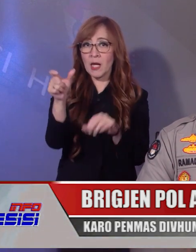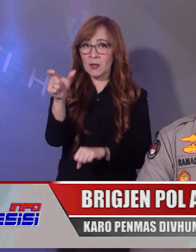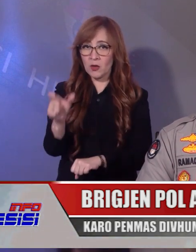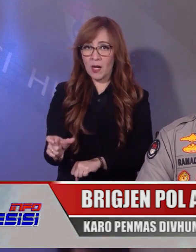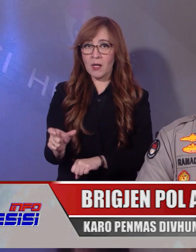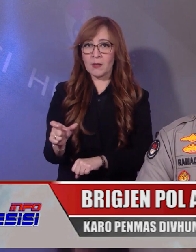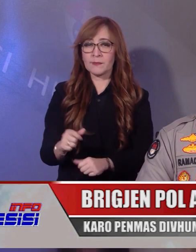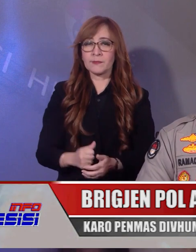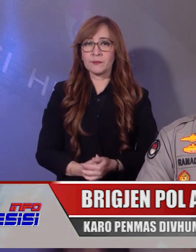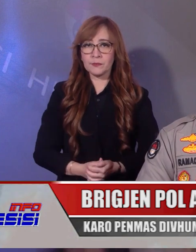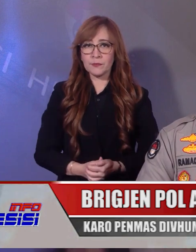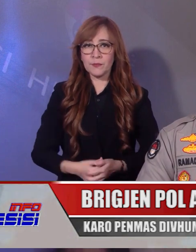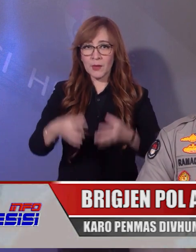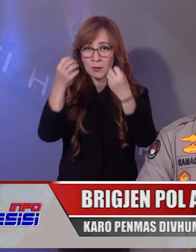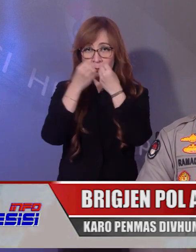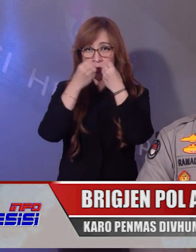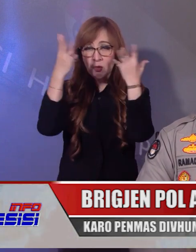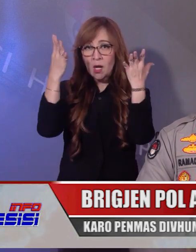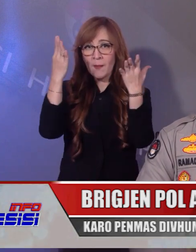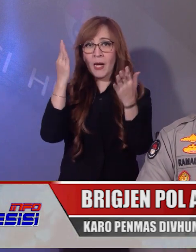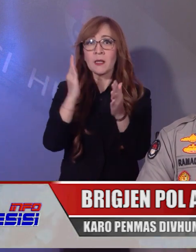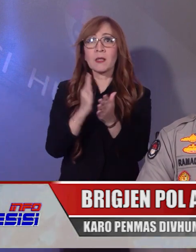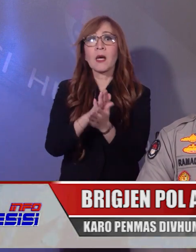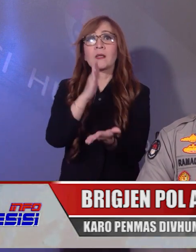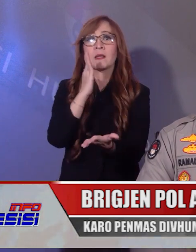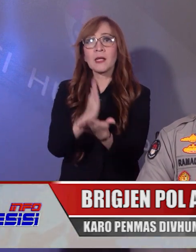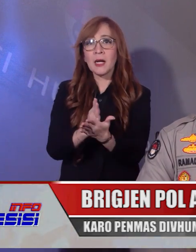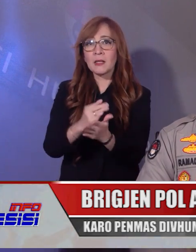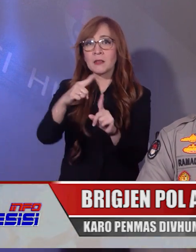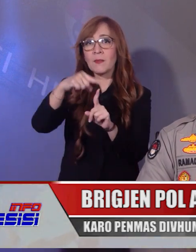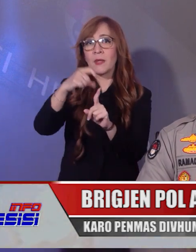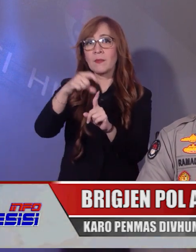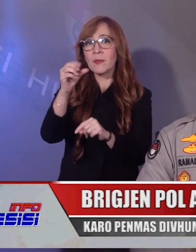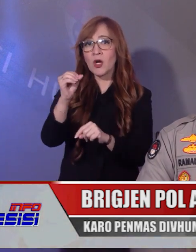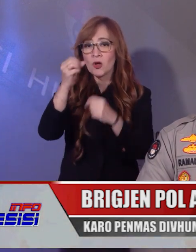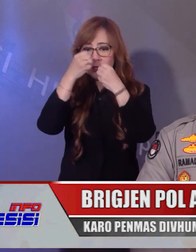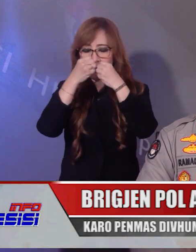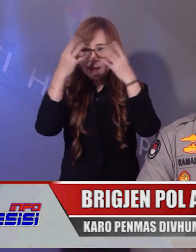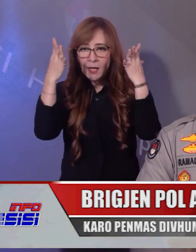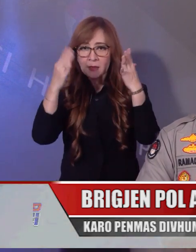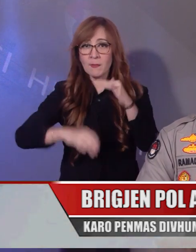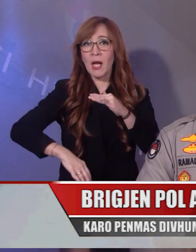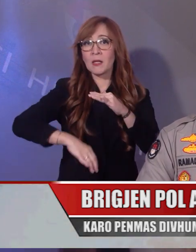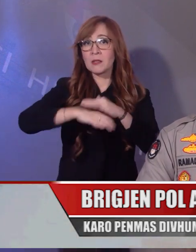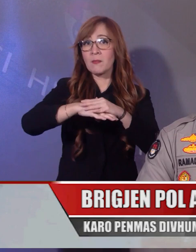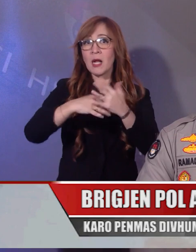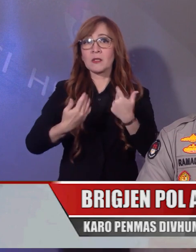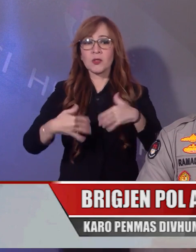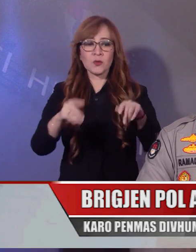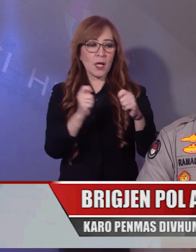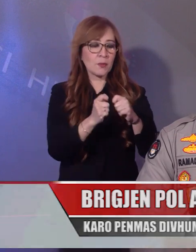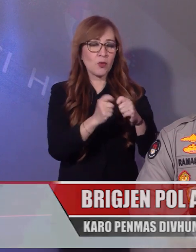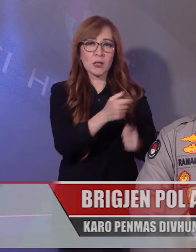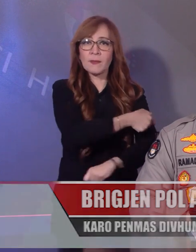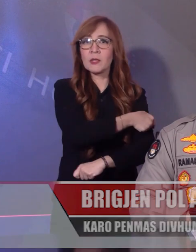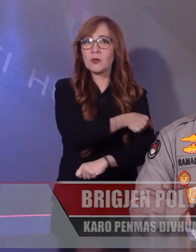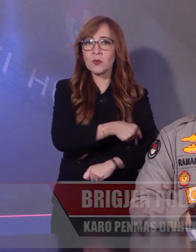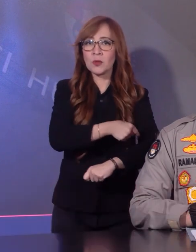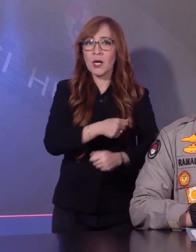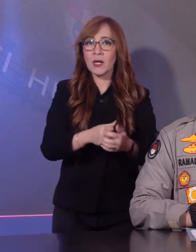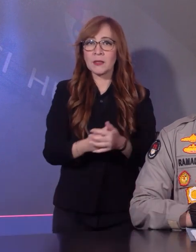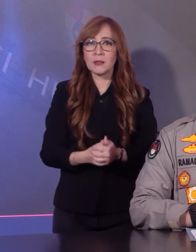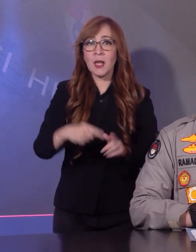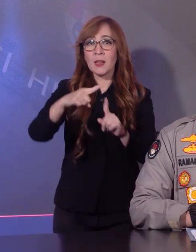69 bahwa pengungkapan dan penindakan tppo dapat terungkap dengan maksimal setelah dibentuknya Satgas